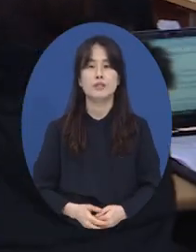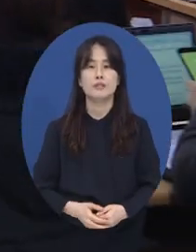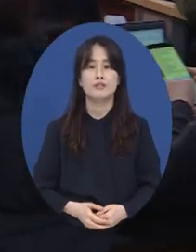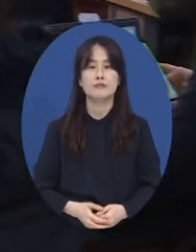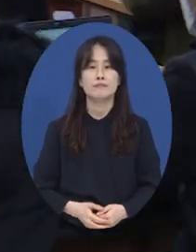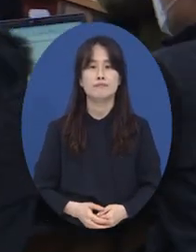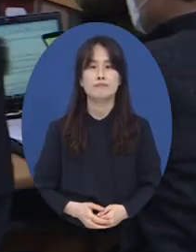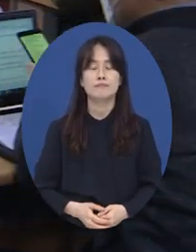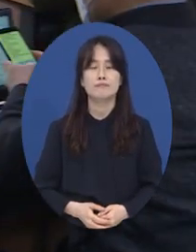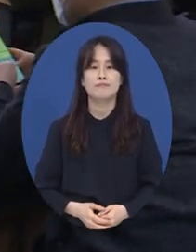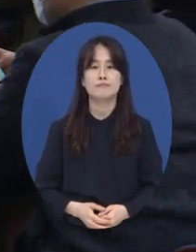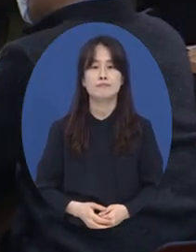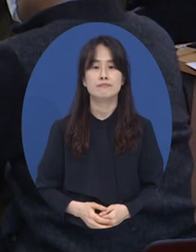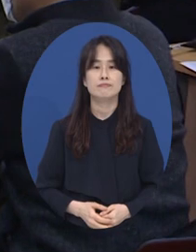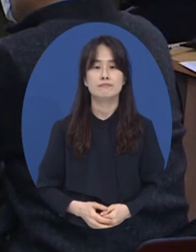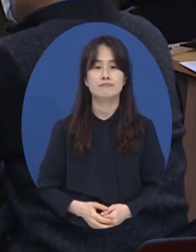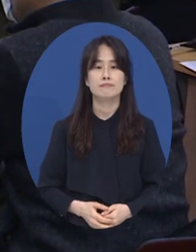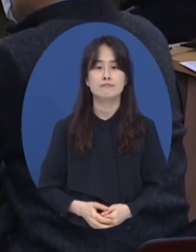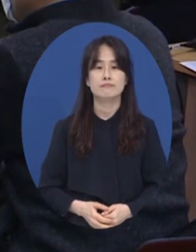경기 gtv 슈즈입니다